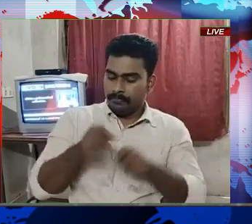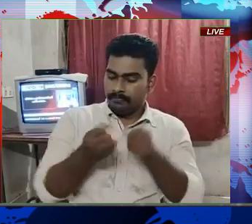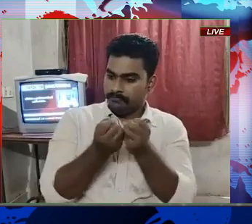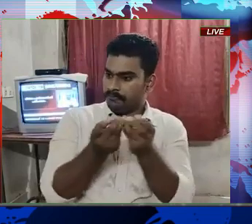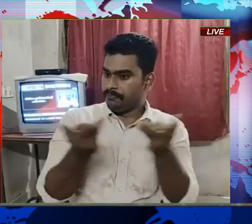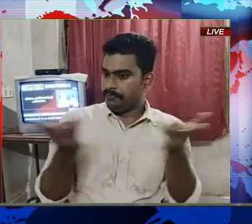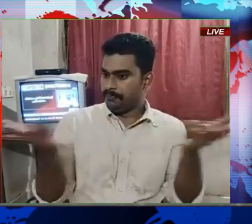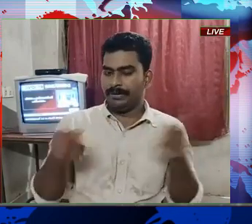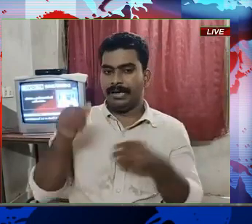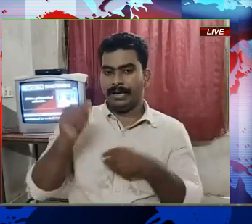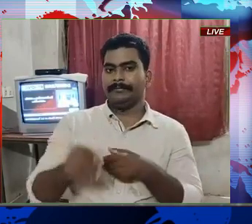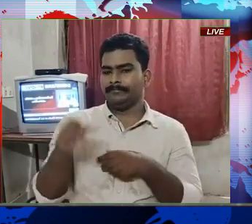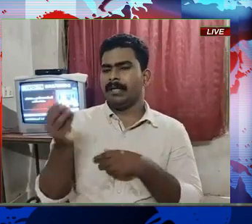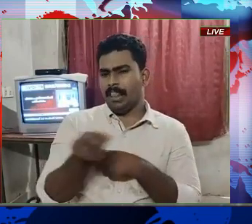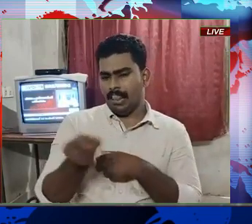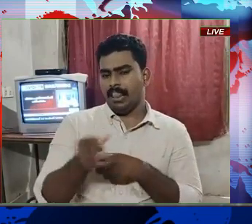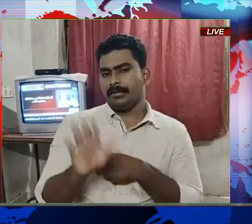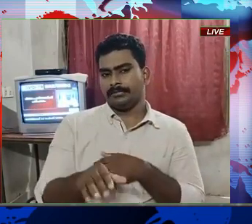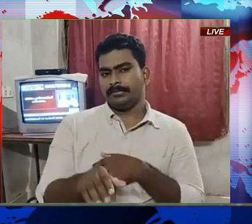അറിയിച്ചിട്ടുണ്ട്.